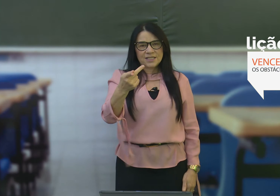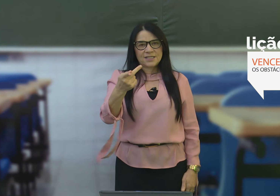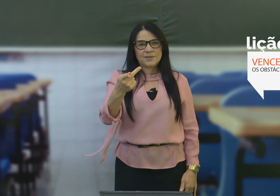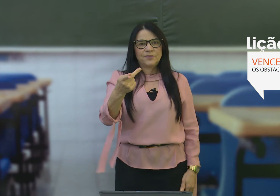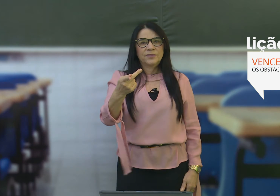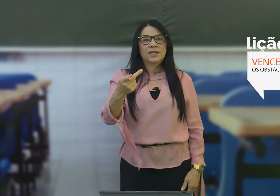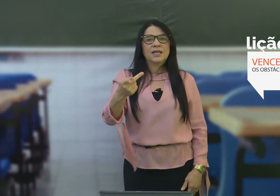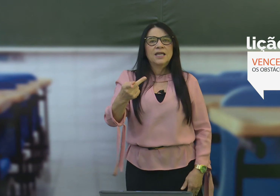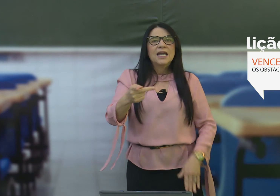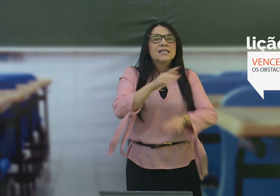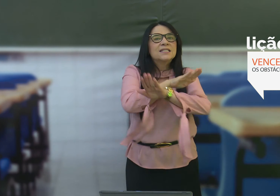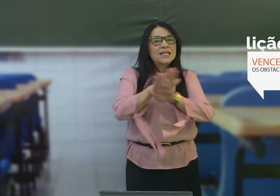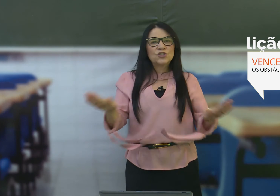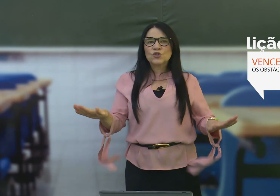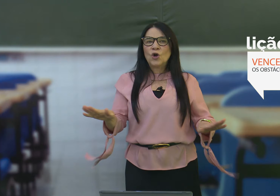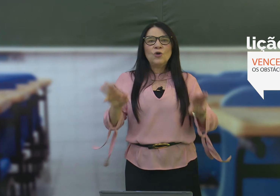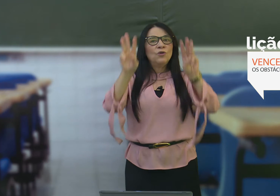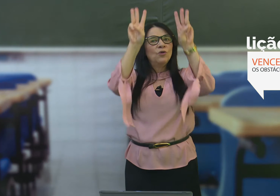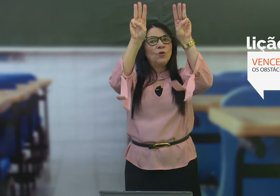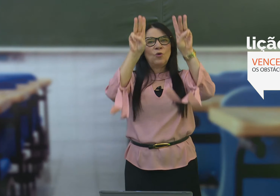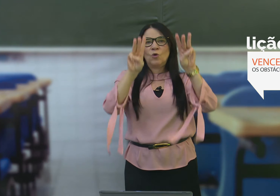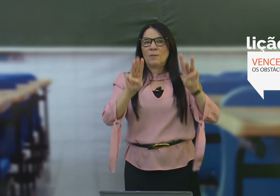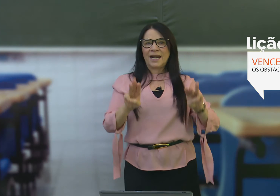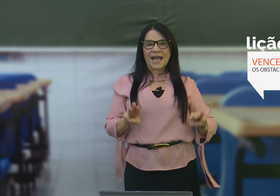diz: cessou o maná